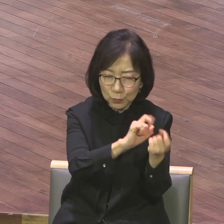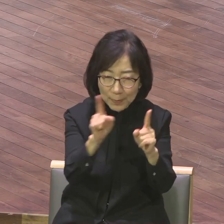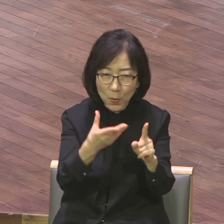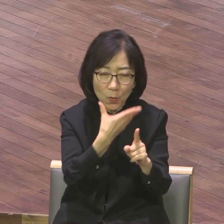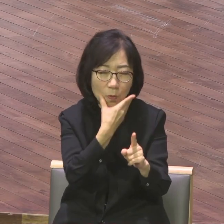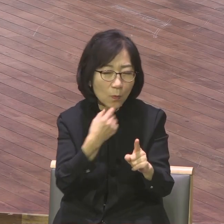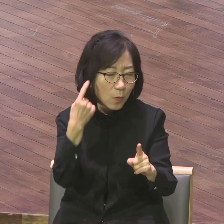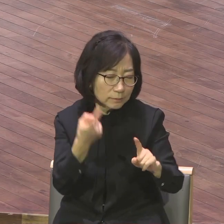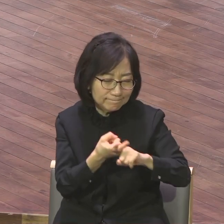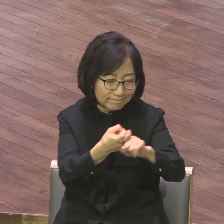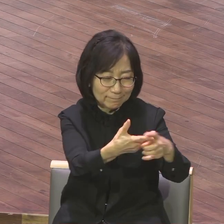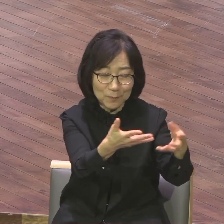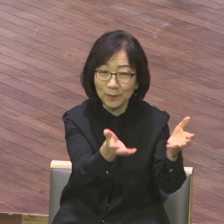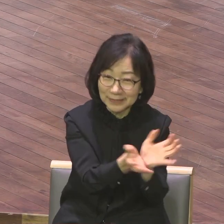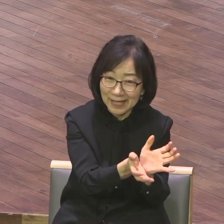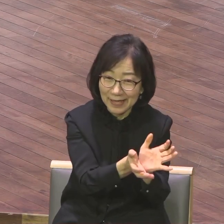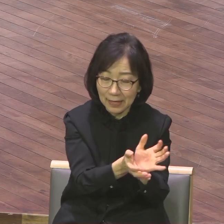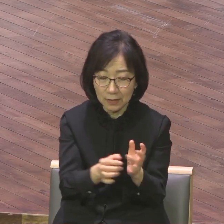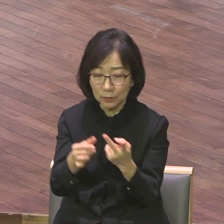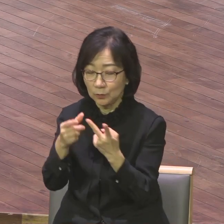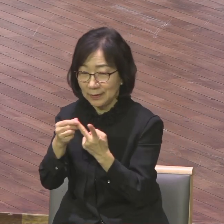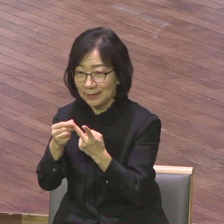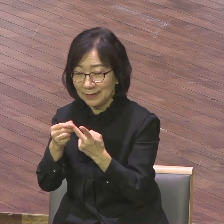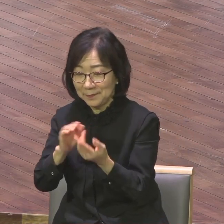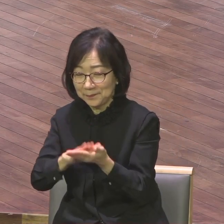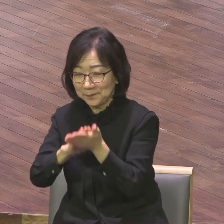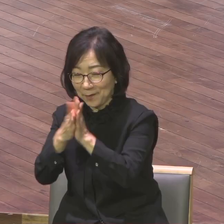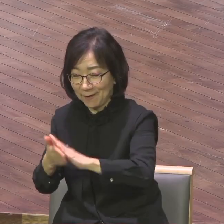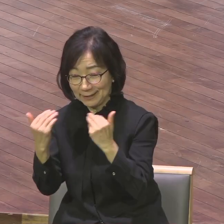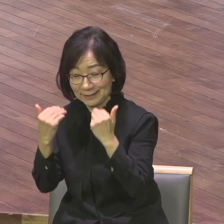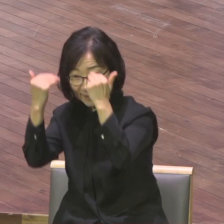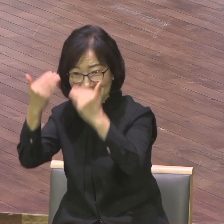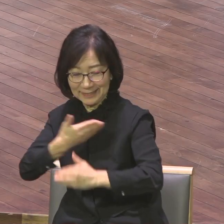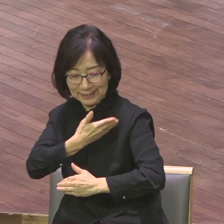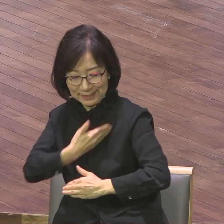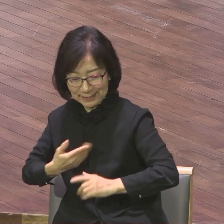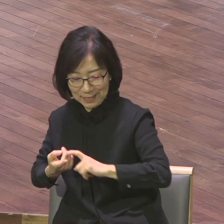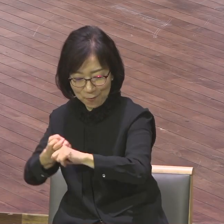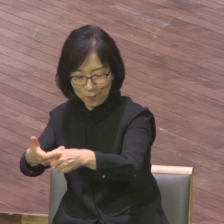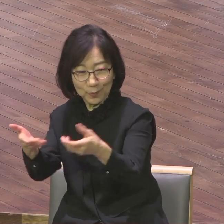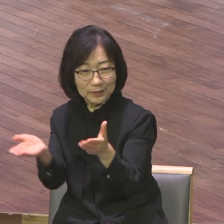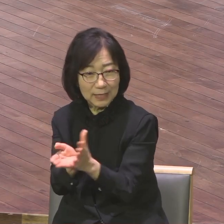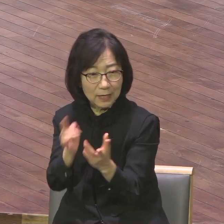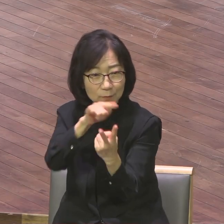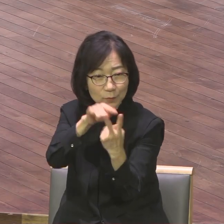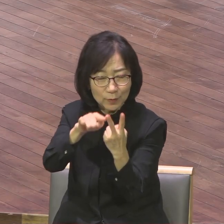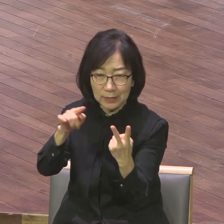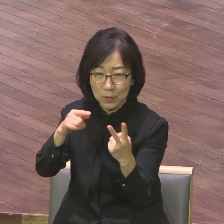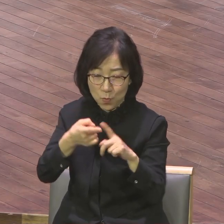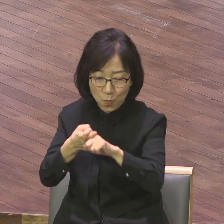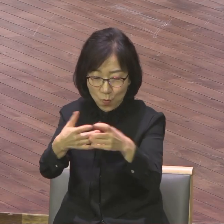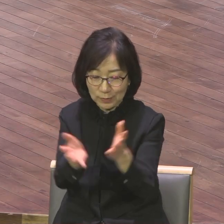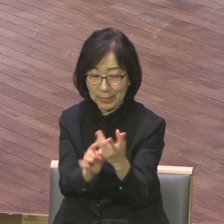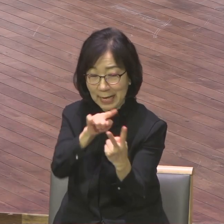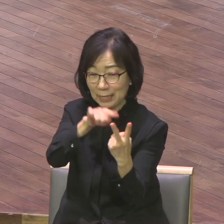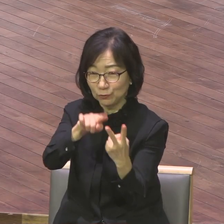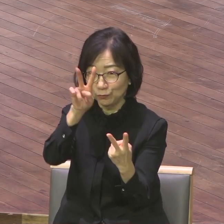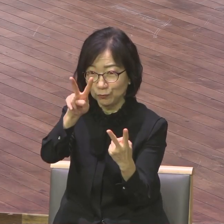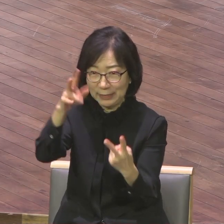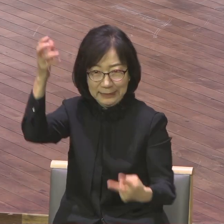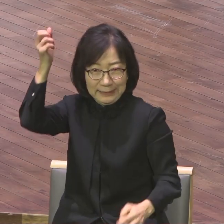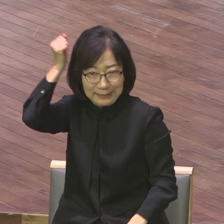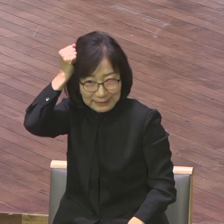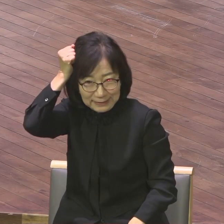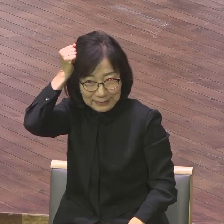복음 공동체, 이제 변화와 성장의 제자 공동체, 이 귀한 여러분 이 정체성을